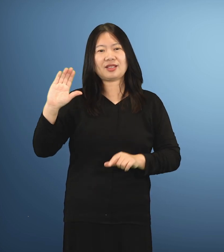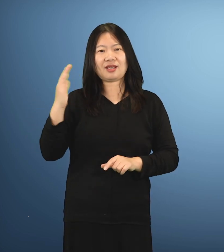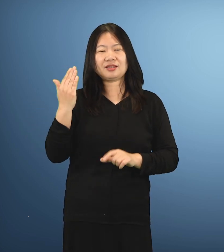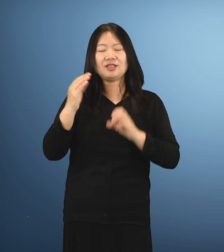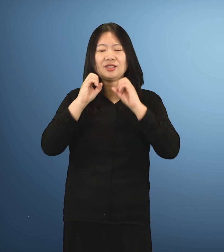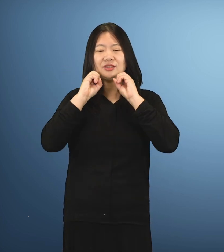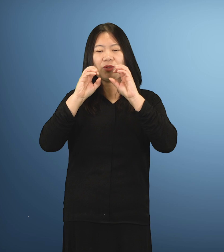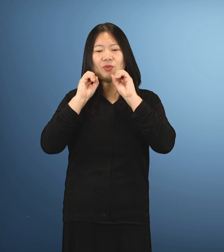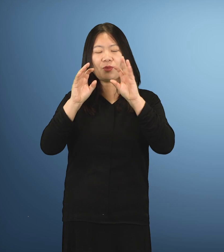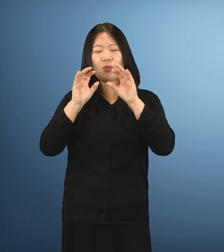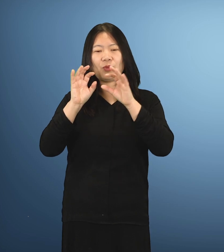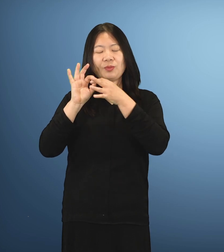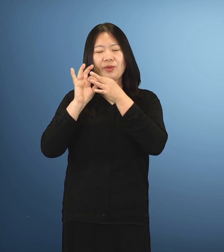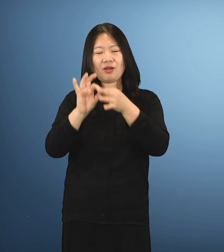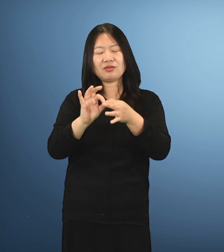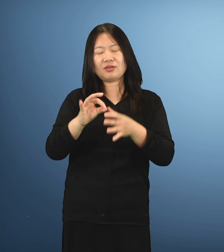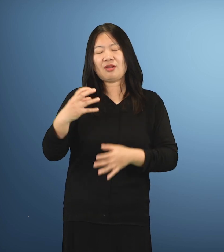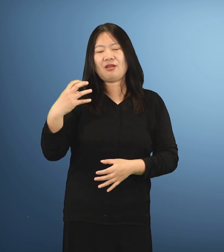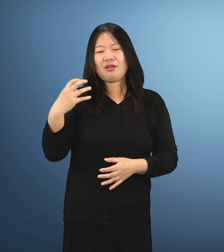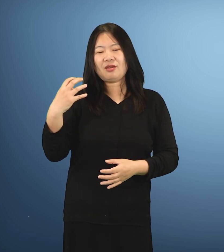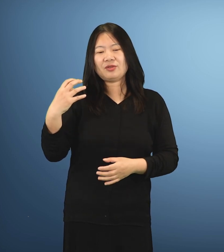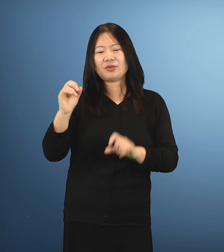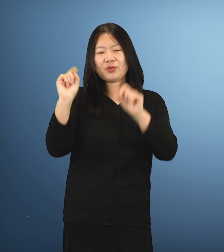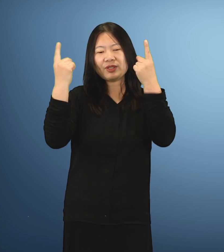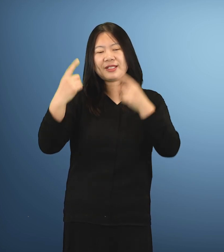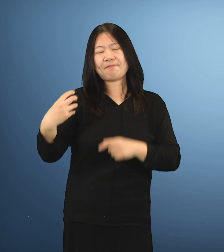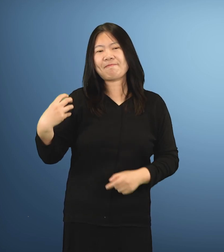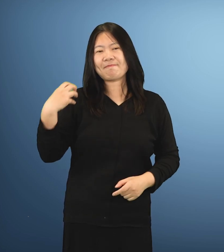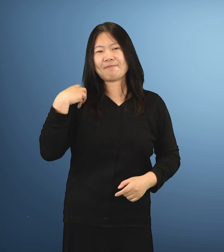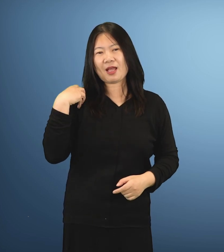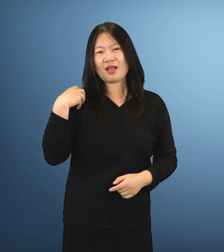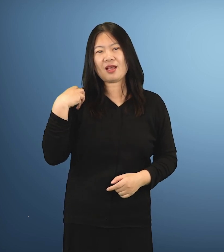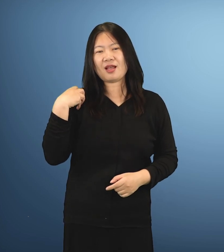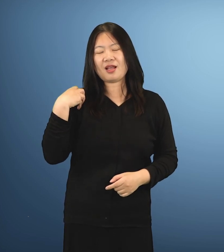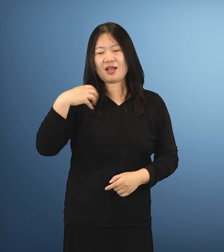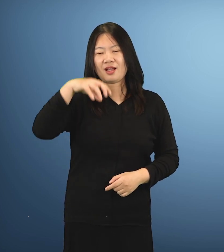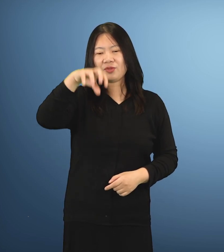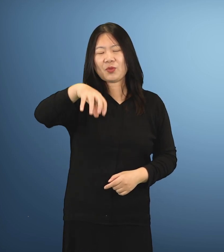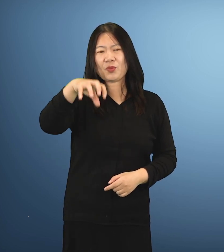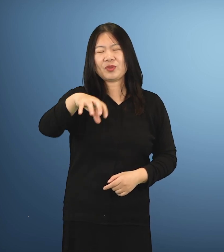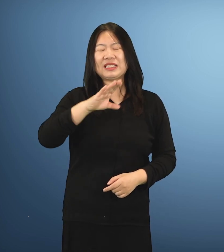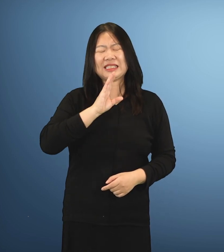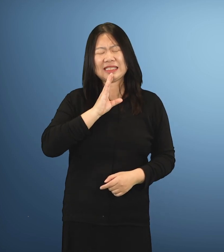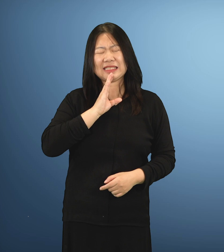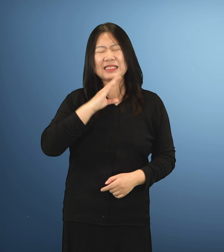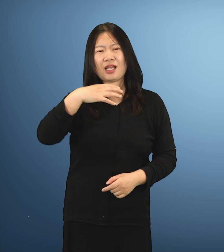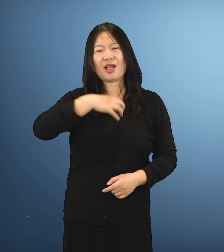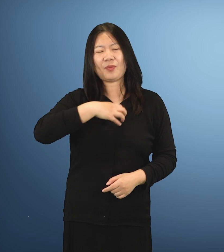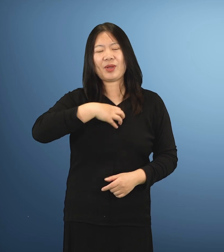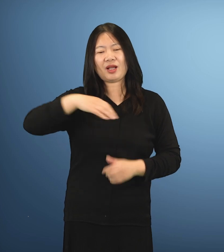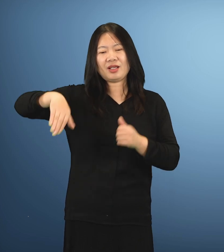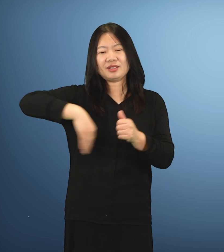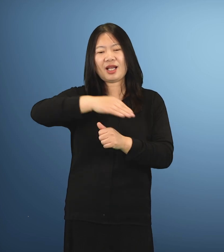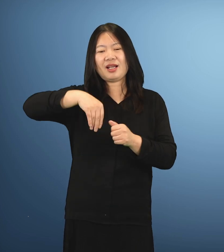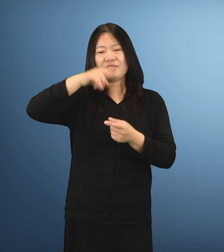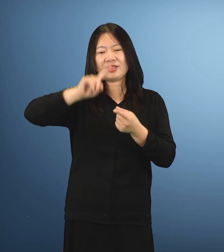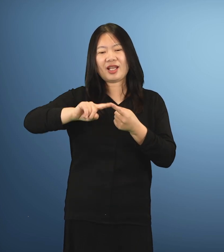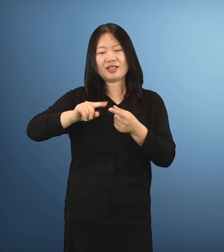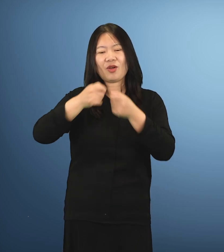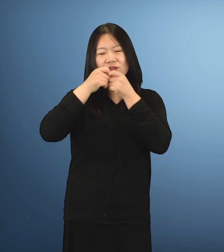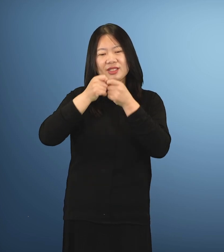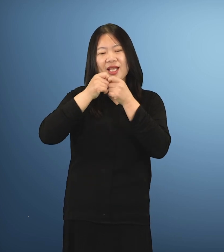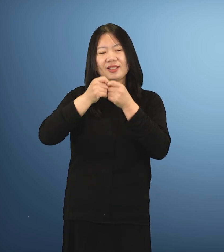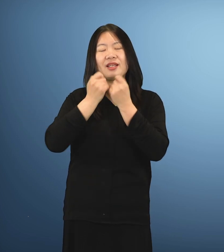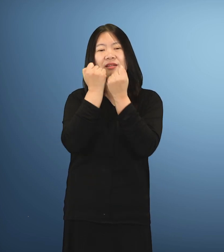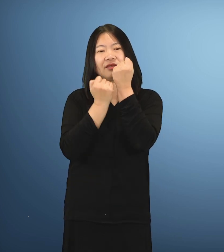전도를 하면서 감당해야 될 현장의 험악한 상황을 자세하게 설명을